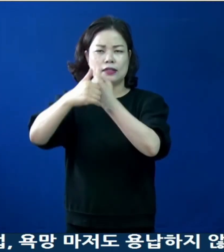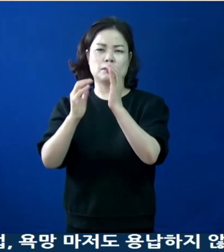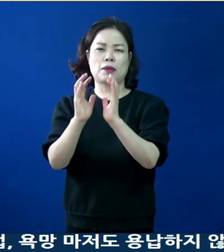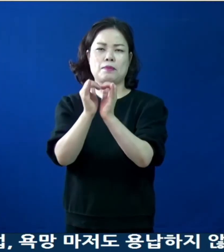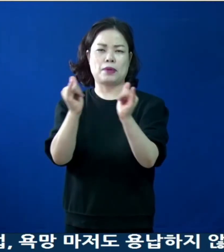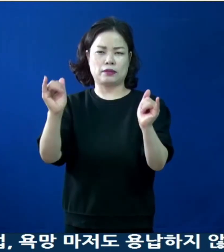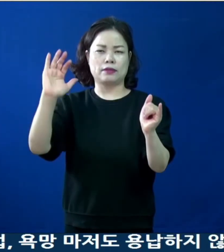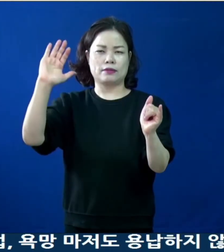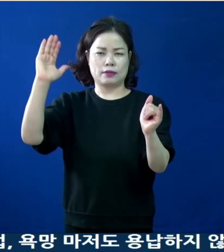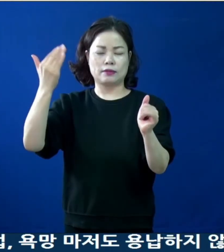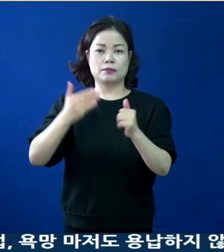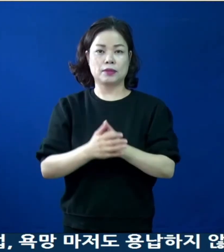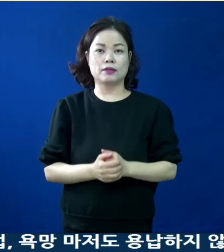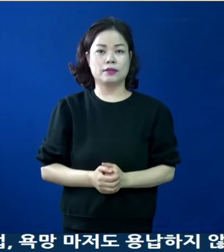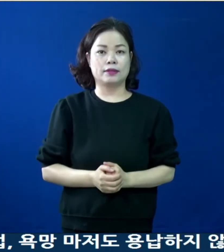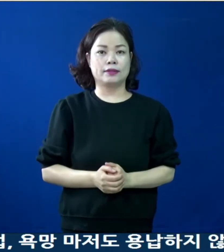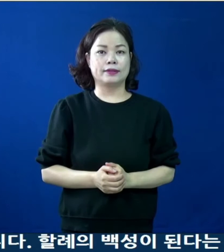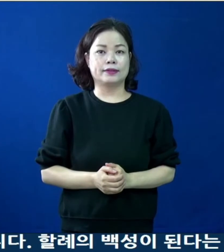수 있다는 의미예요.